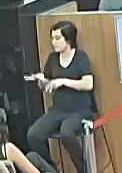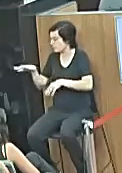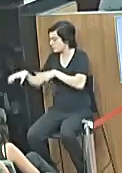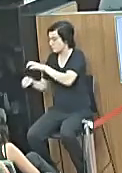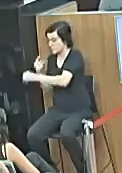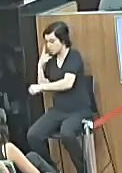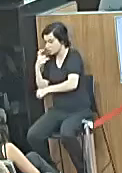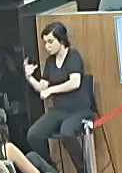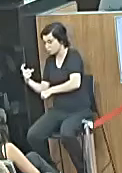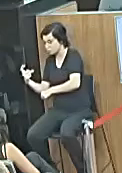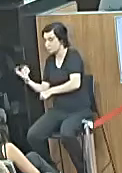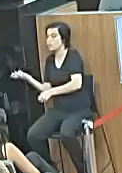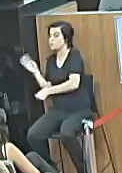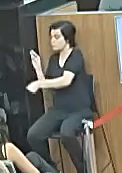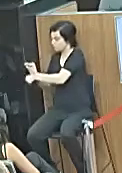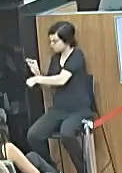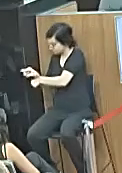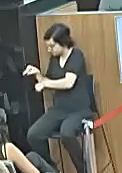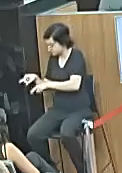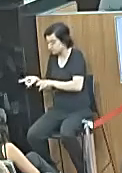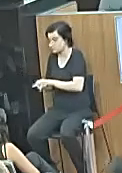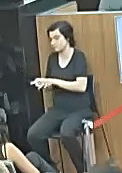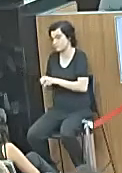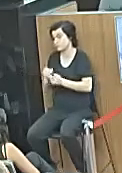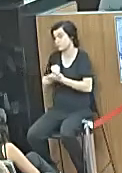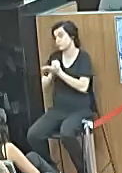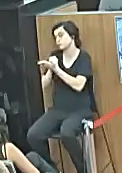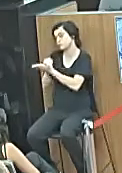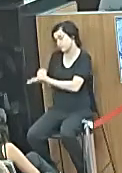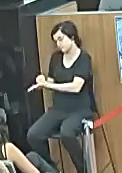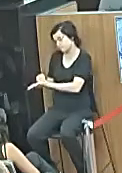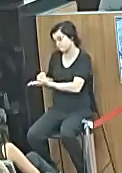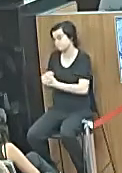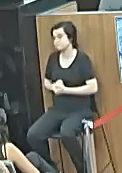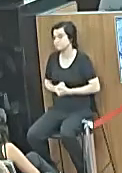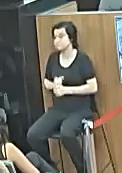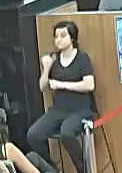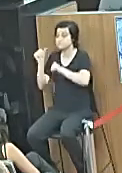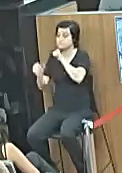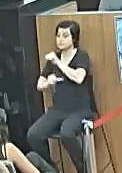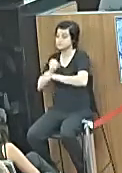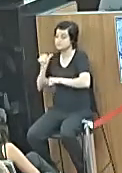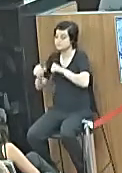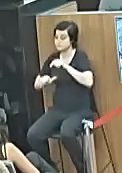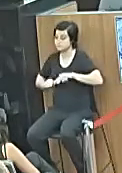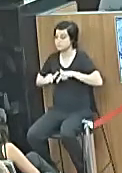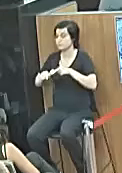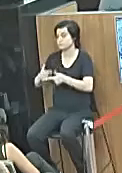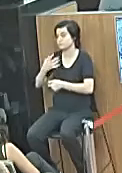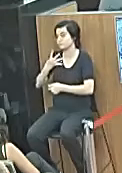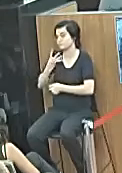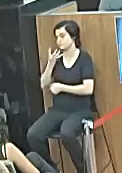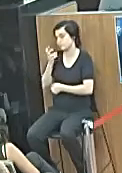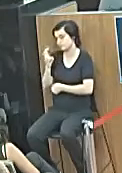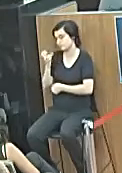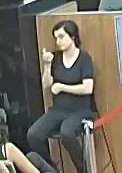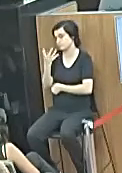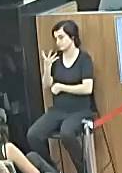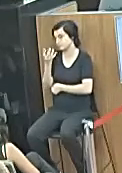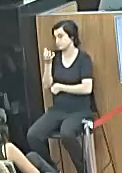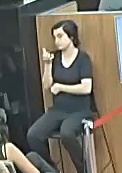fornecendo suporte técnico aos municípios restauração 4536 do ppa de